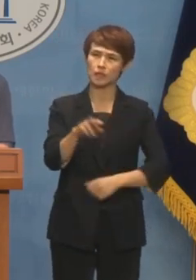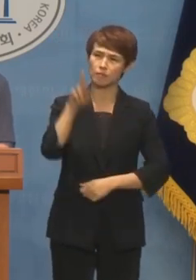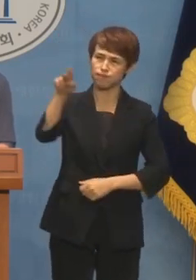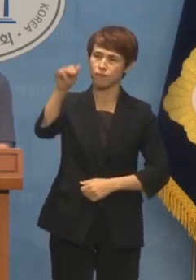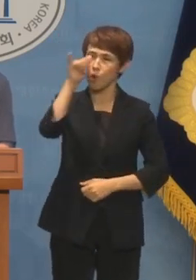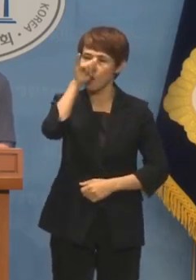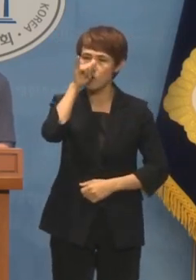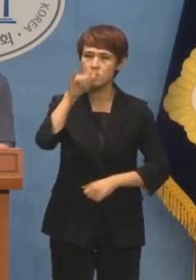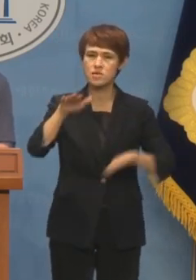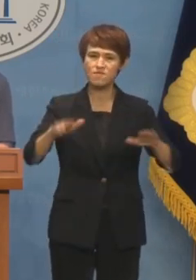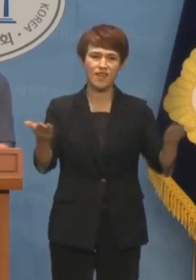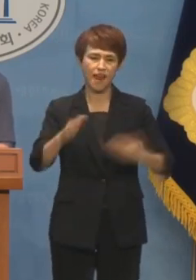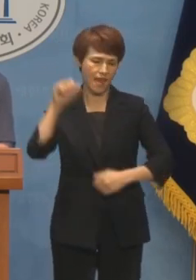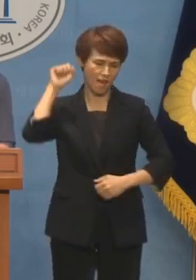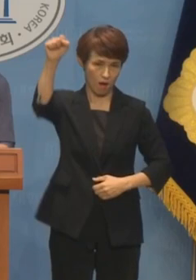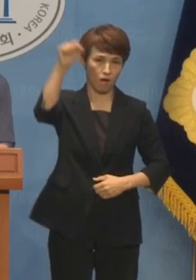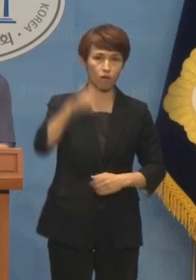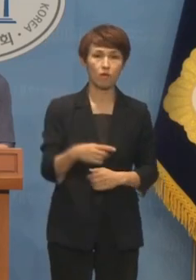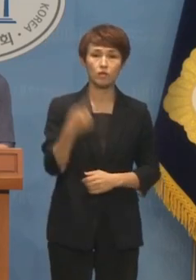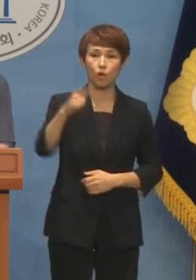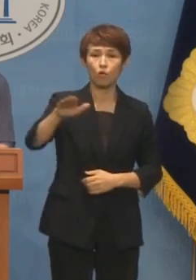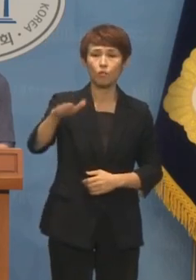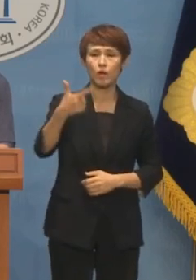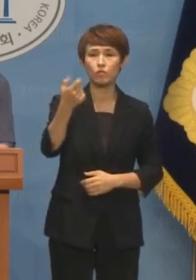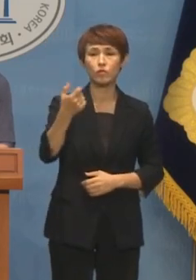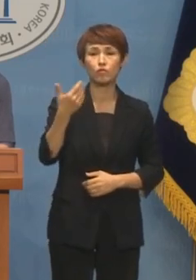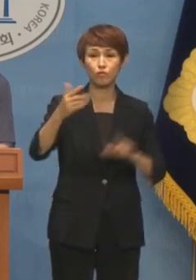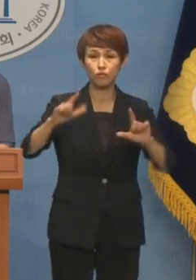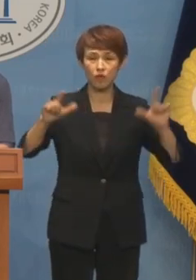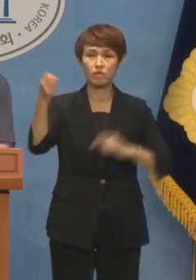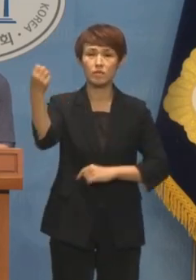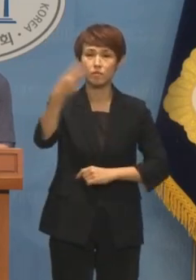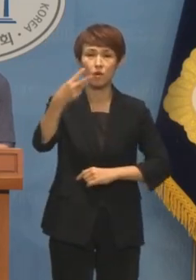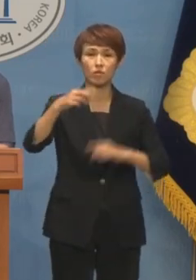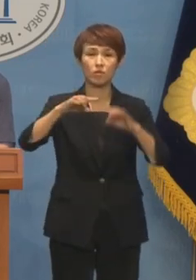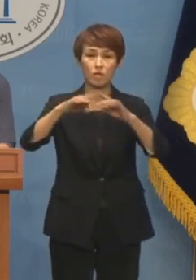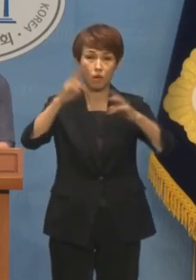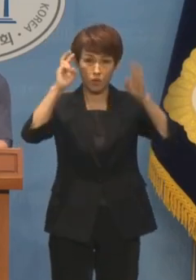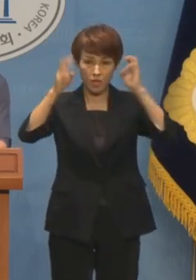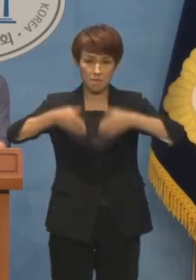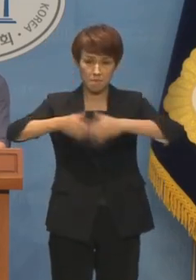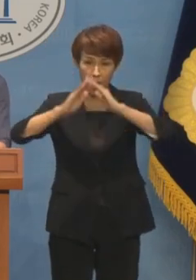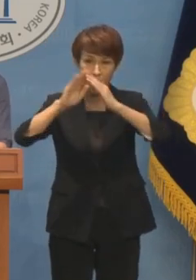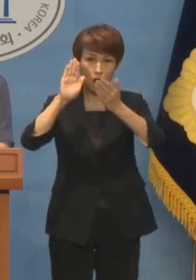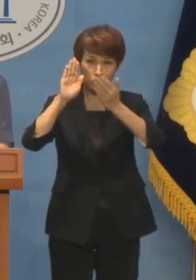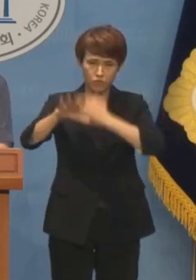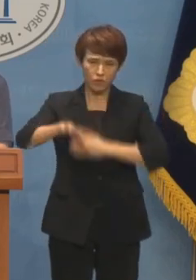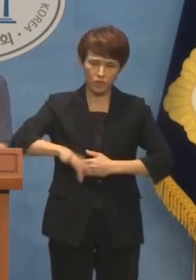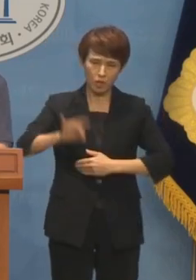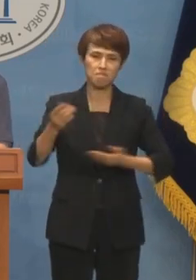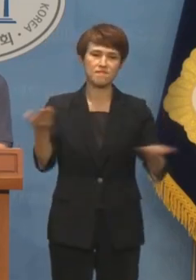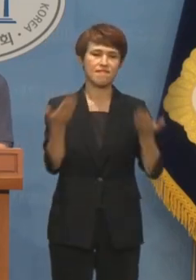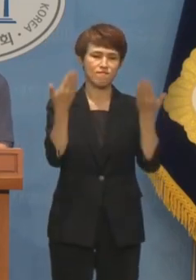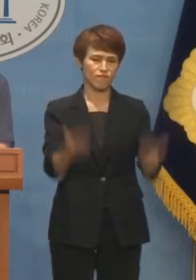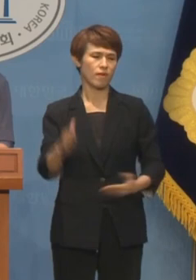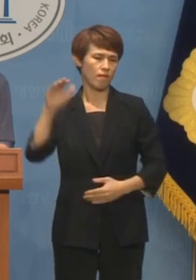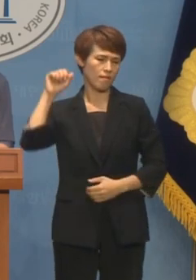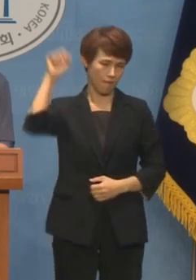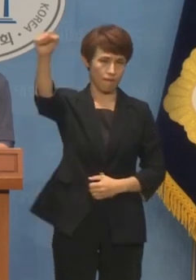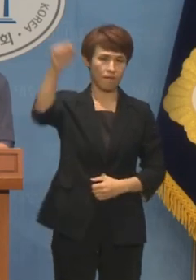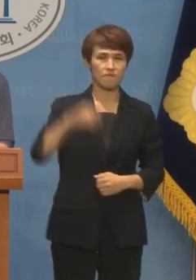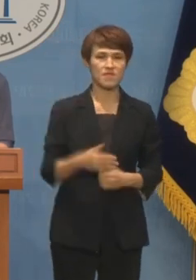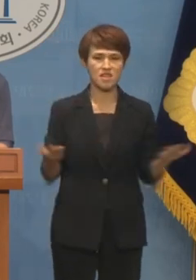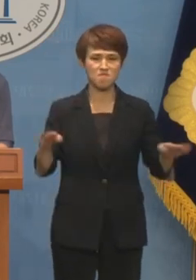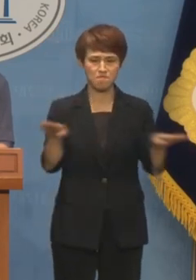선언했습니다. 지난 1969년 삼성전자 창사 이후에 첫 파업입니다.